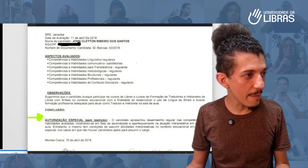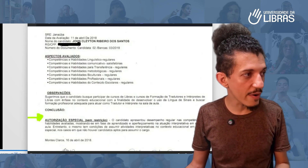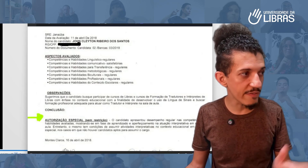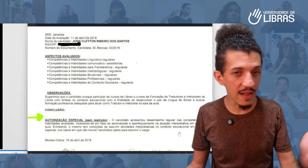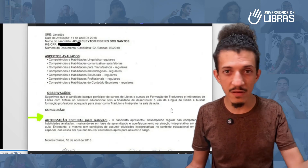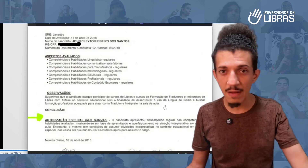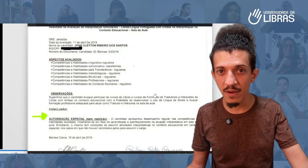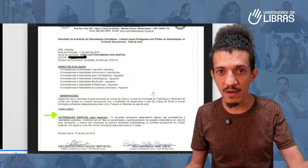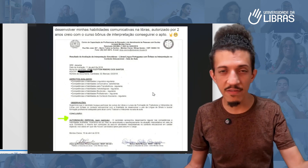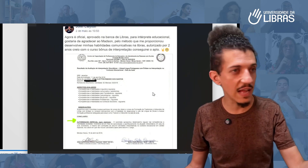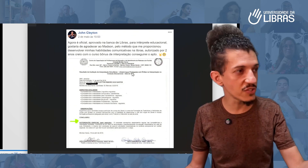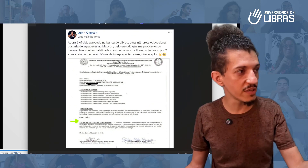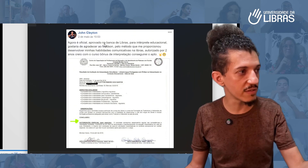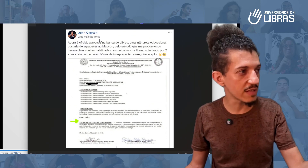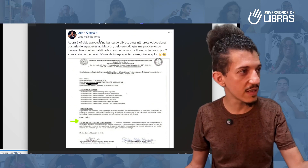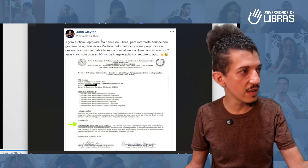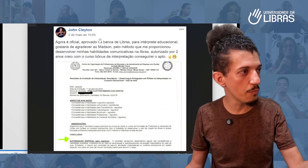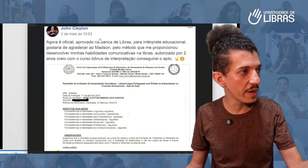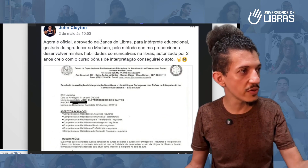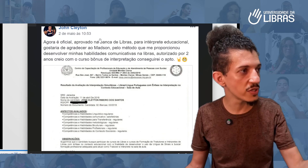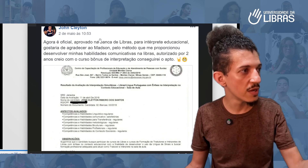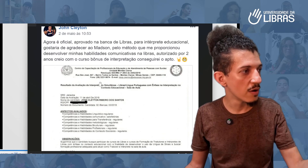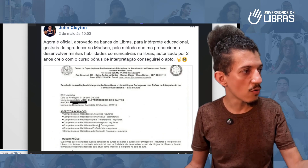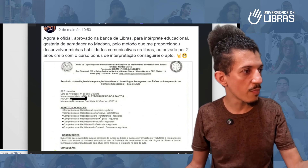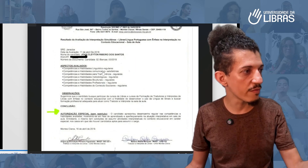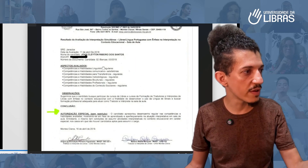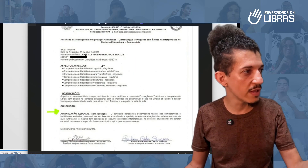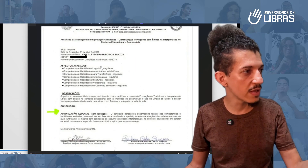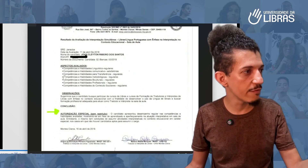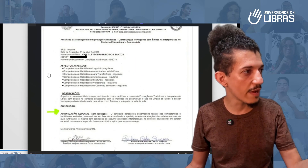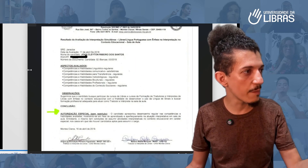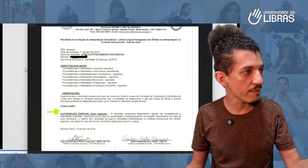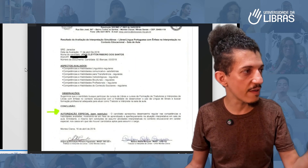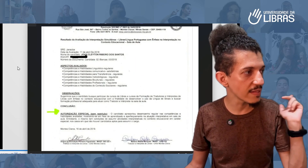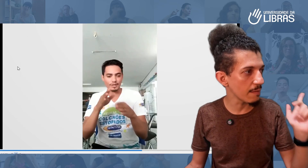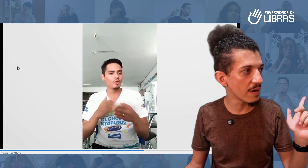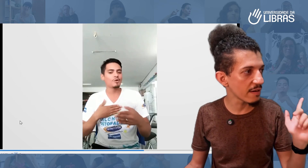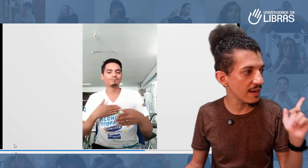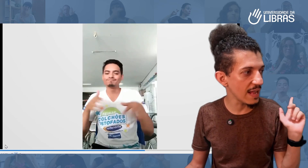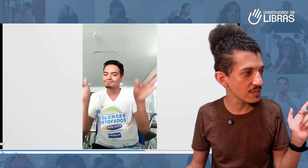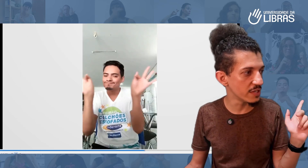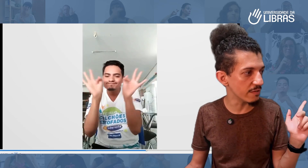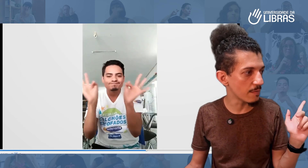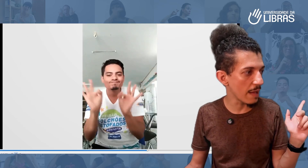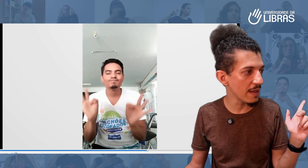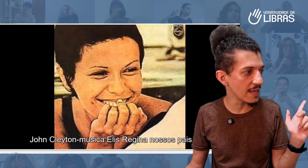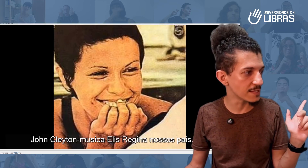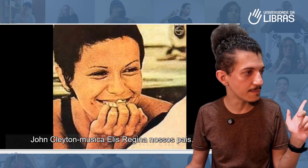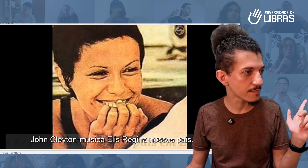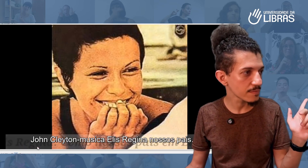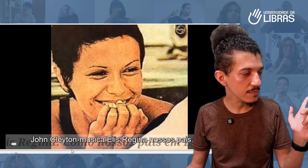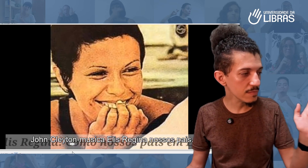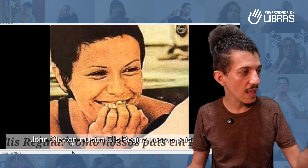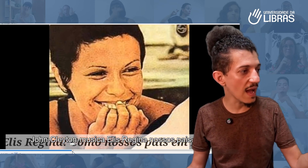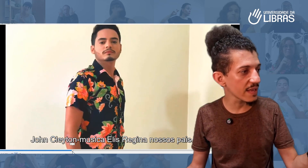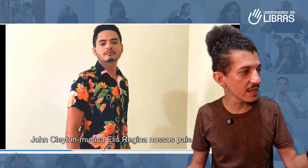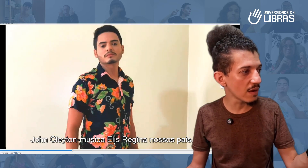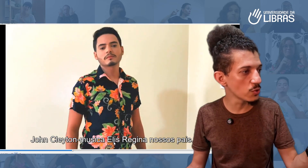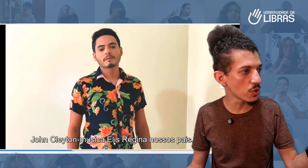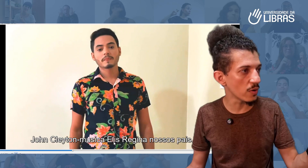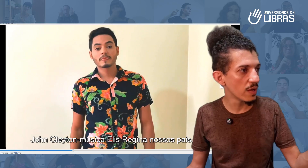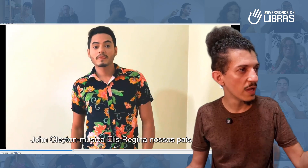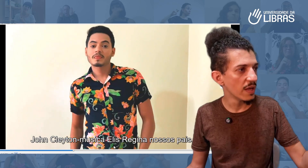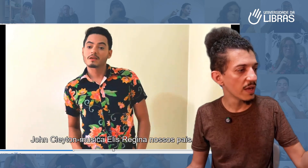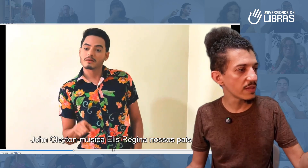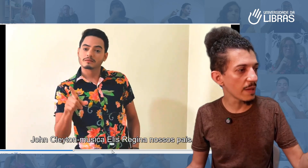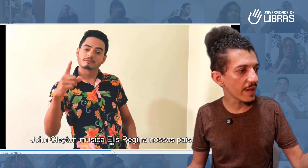foi aprovado na banca avaliativa. Está aqui o print comprovando aí que ele foi aprovado na banca avaliativa. Aí beleza. Aqui está o